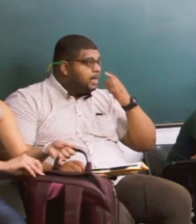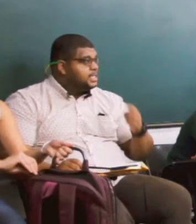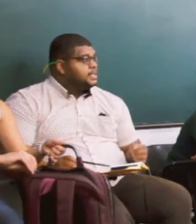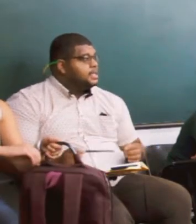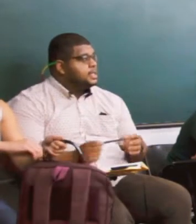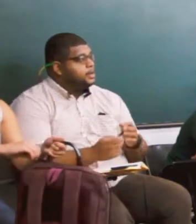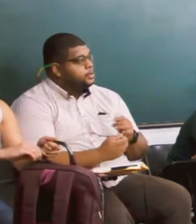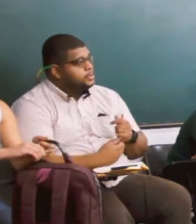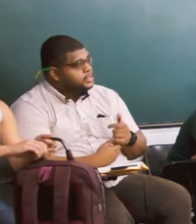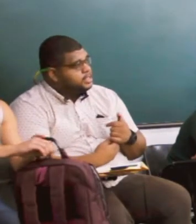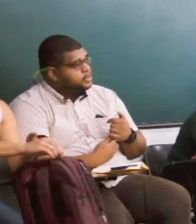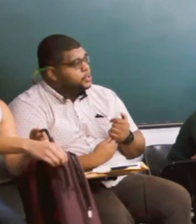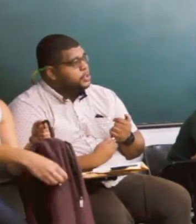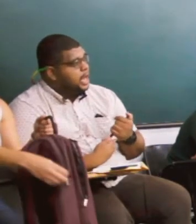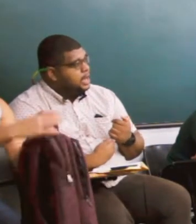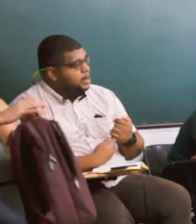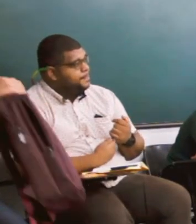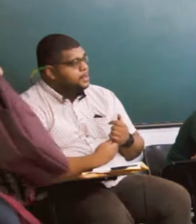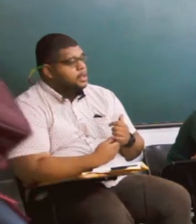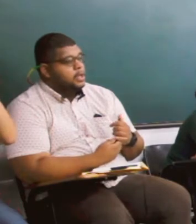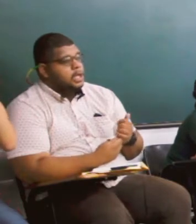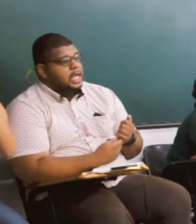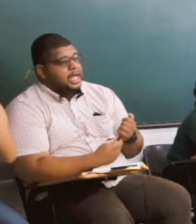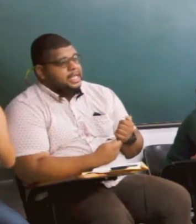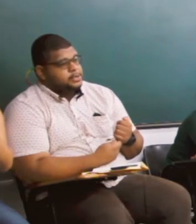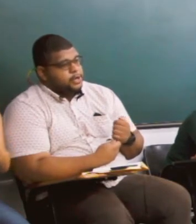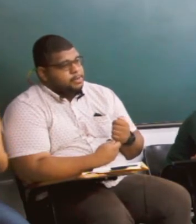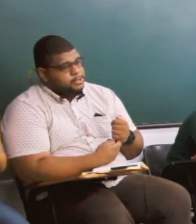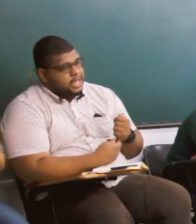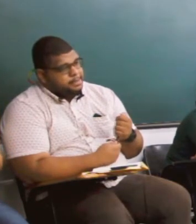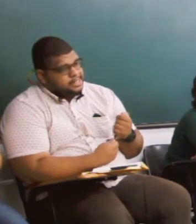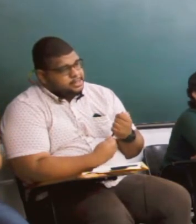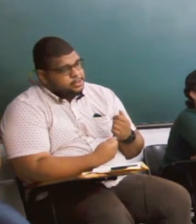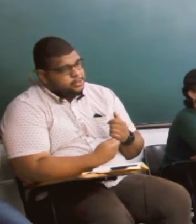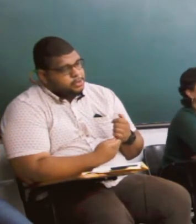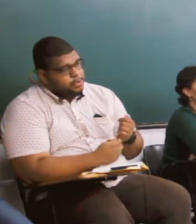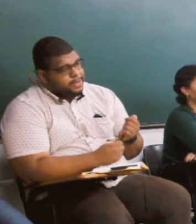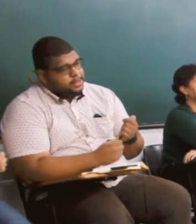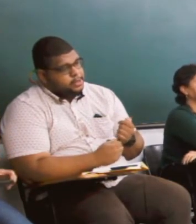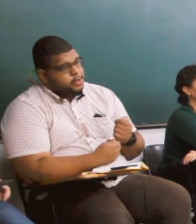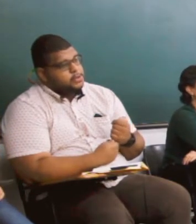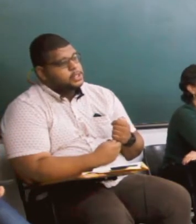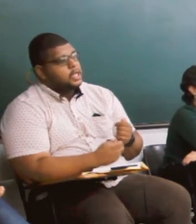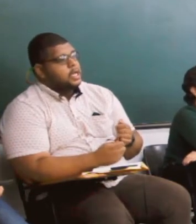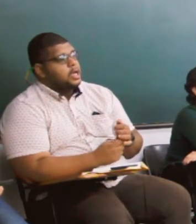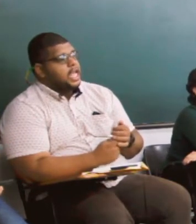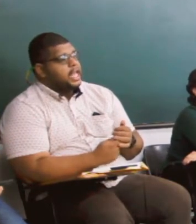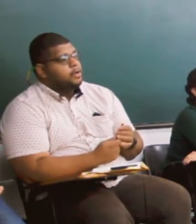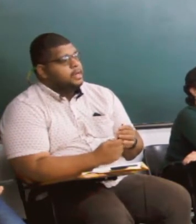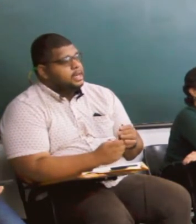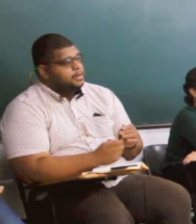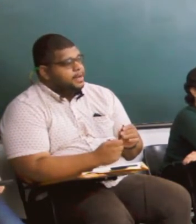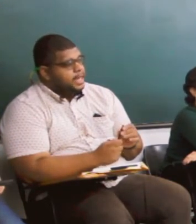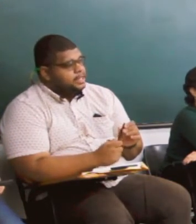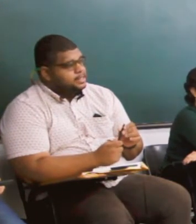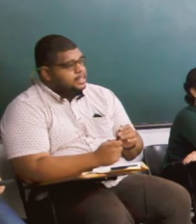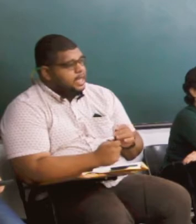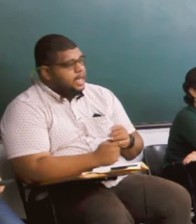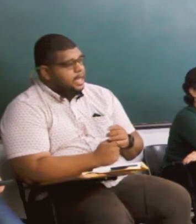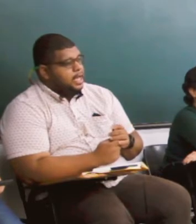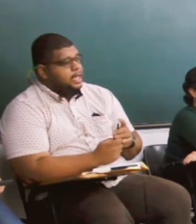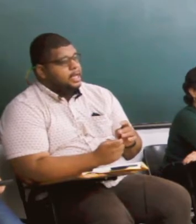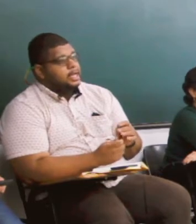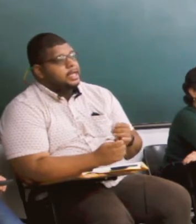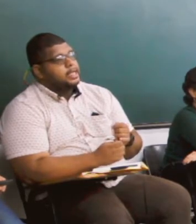últimos planes de desarrollo institucional. Escogimos además de esos 2 documentos una